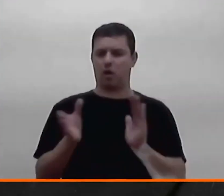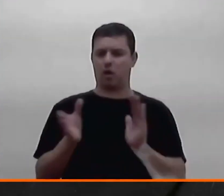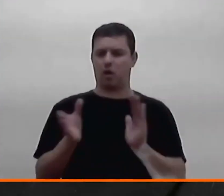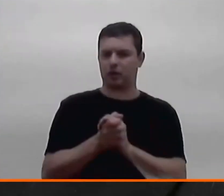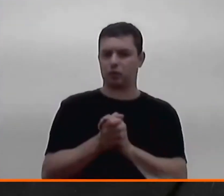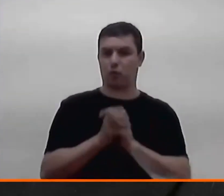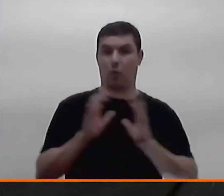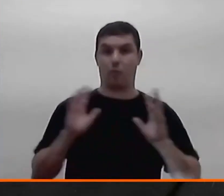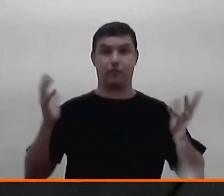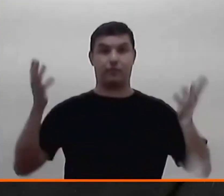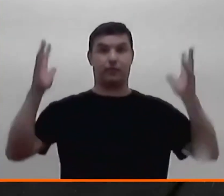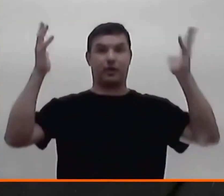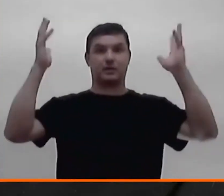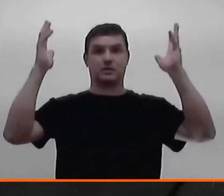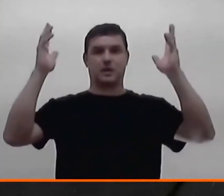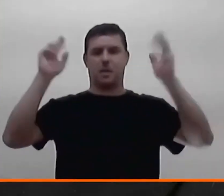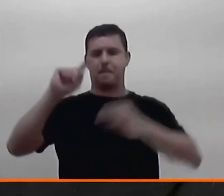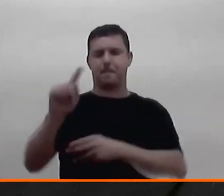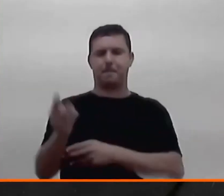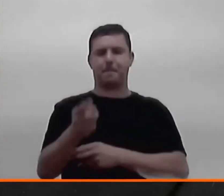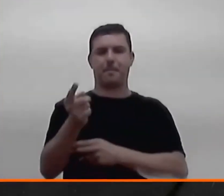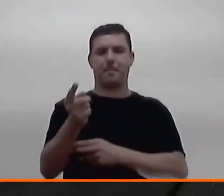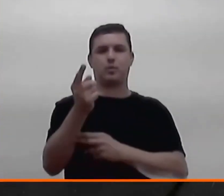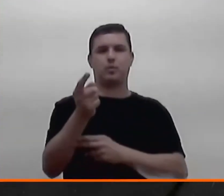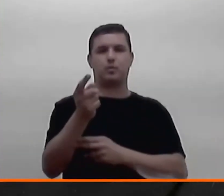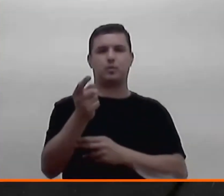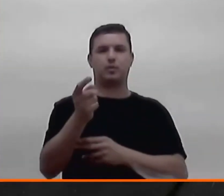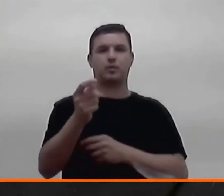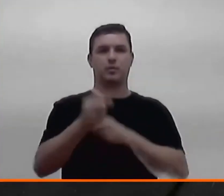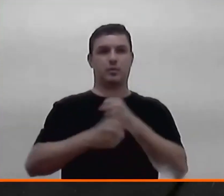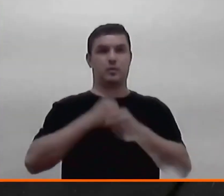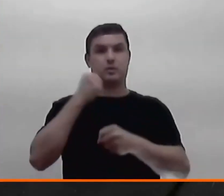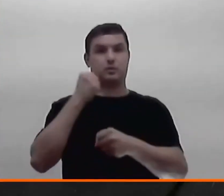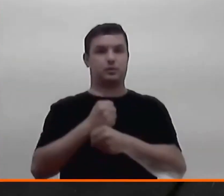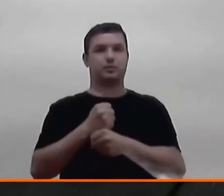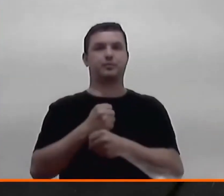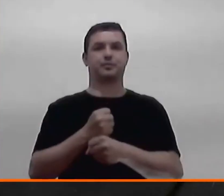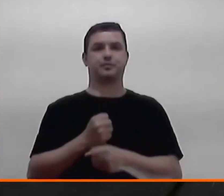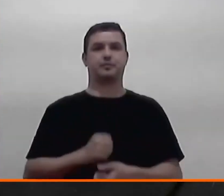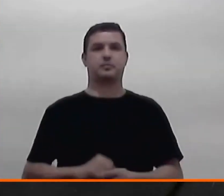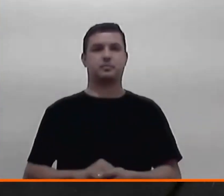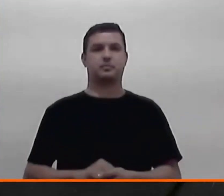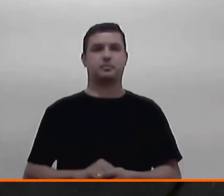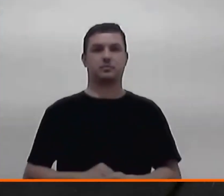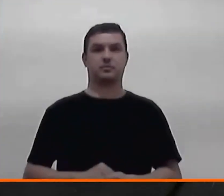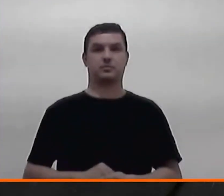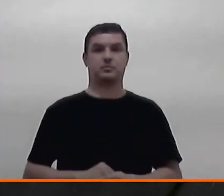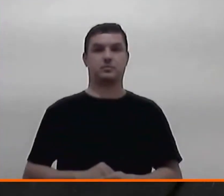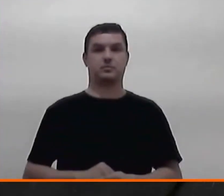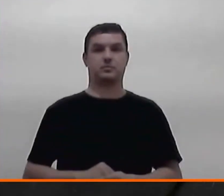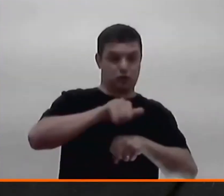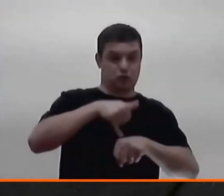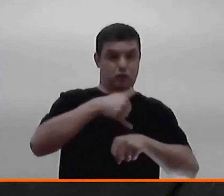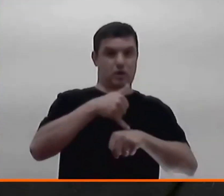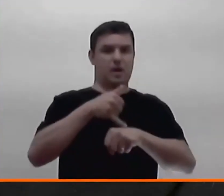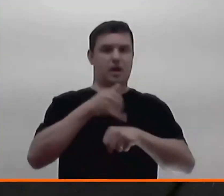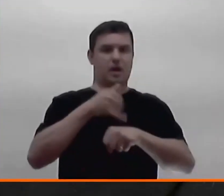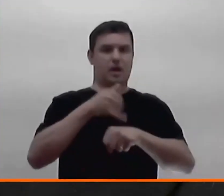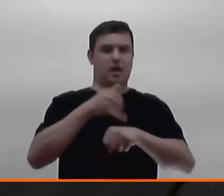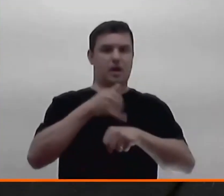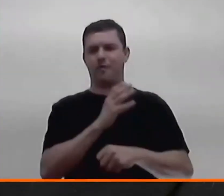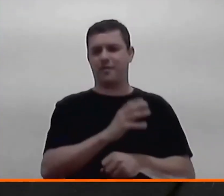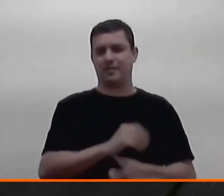por 1000 anos. Aí então virá a Nova Jerusalém, é Cristo e a sua